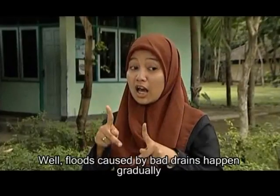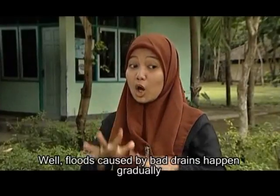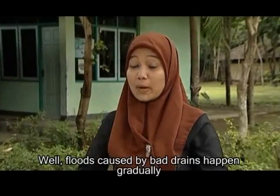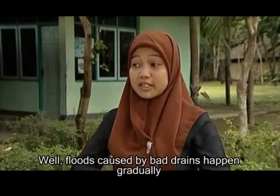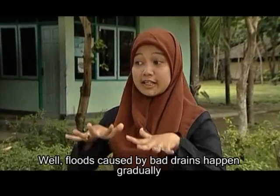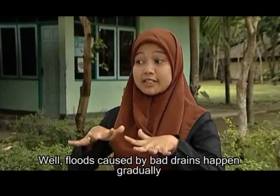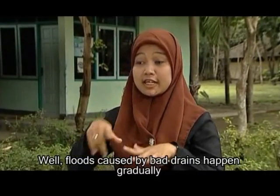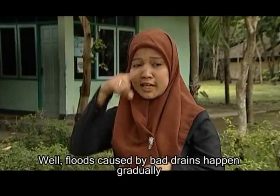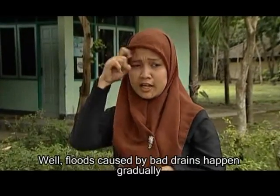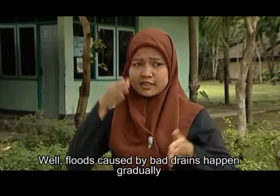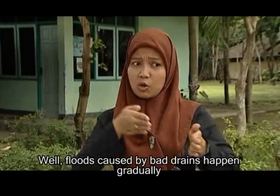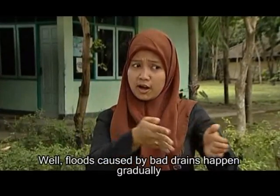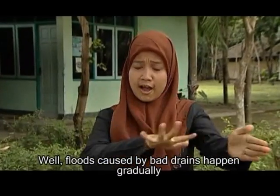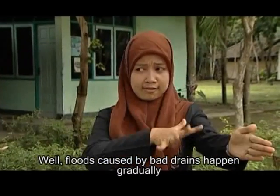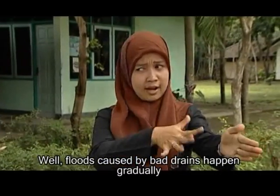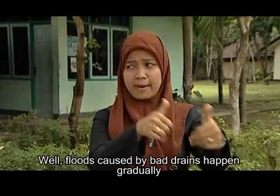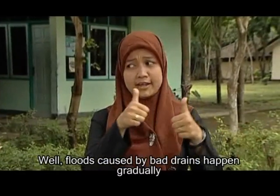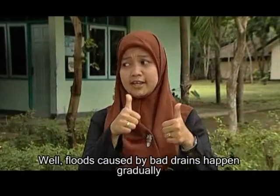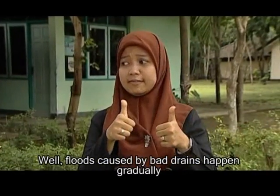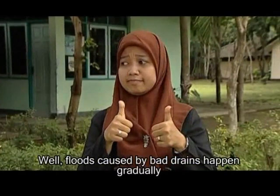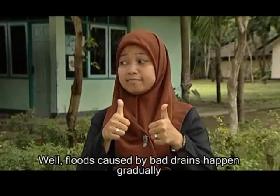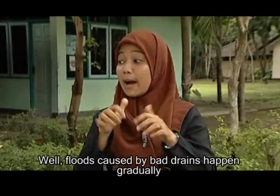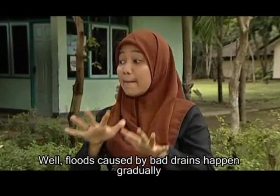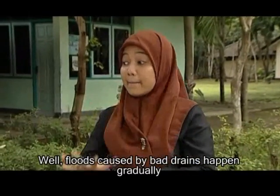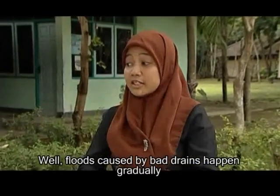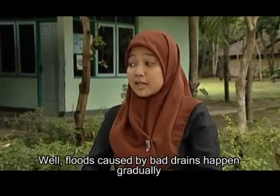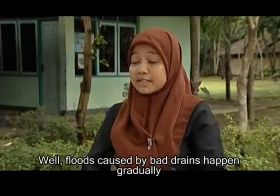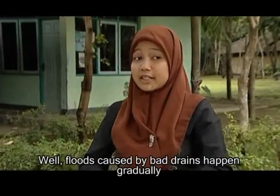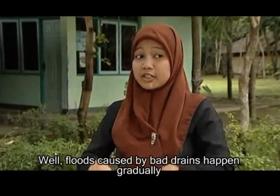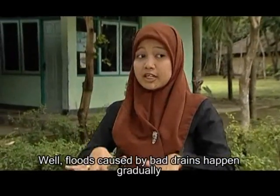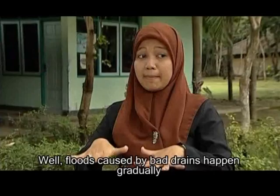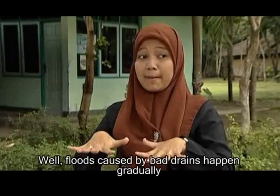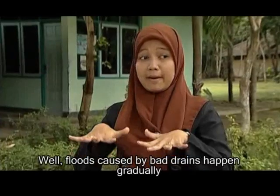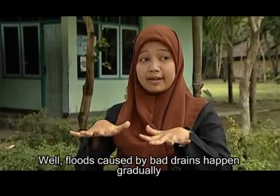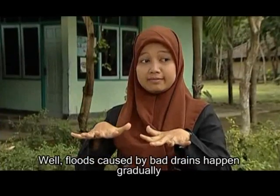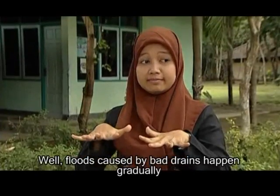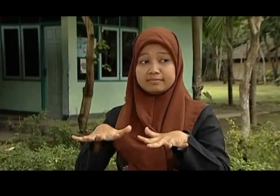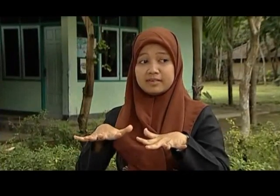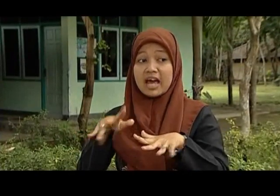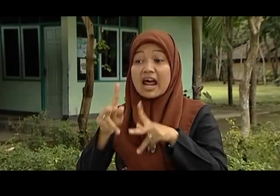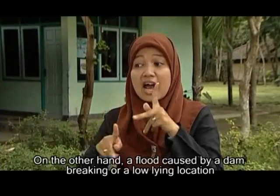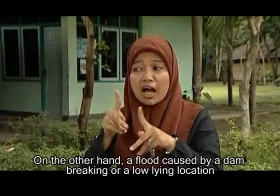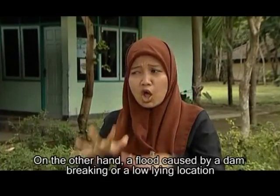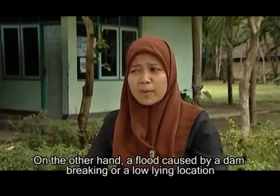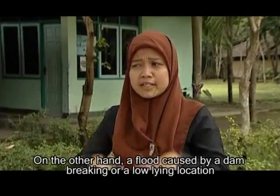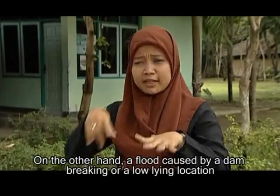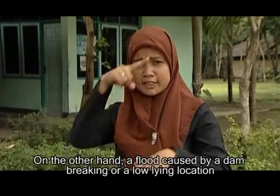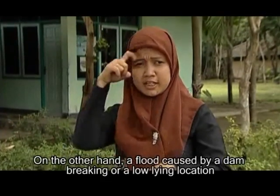Kalau banjir terjadi karena saluran air tidak baik, banjir bisa terjadi pelan-pelan. Kalau banjir terjadi